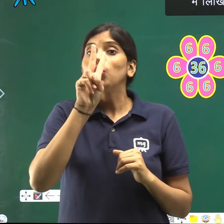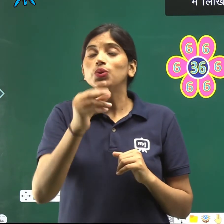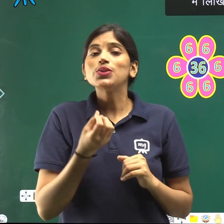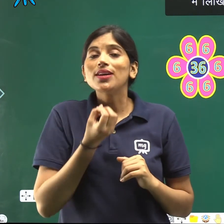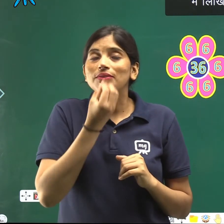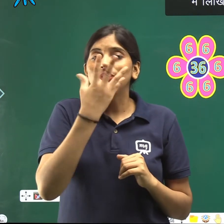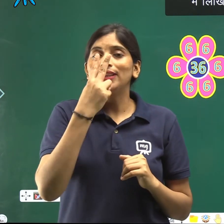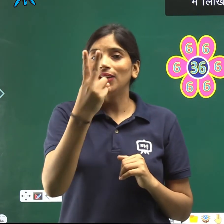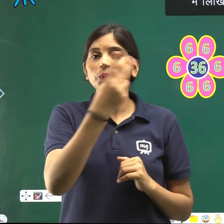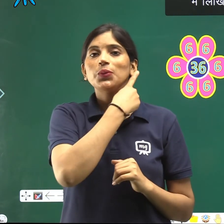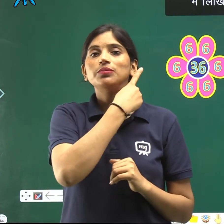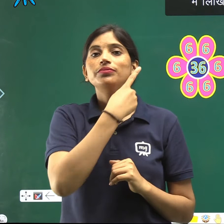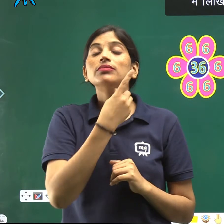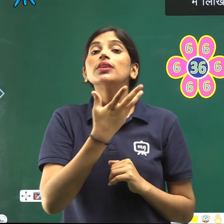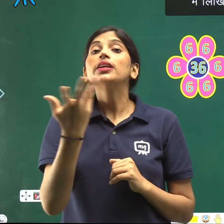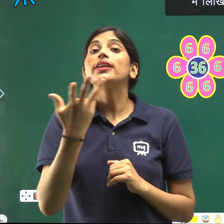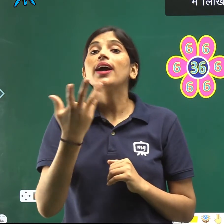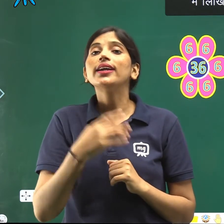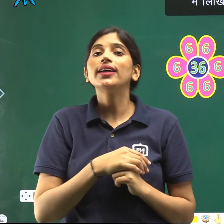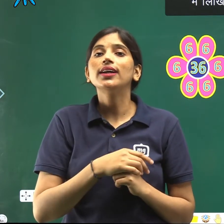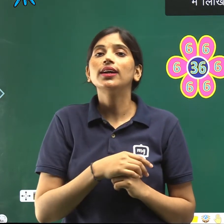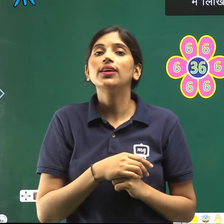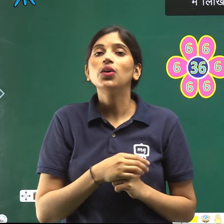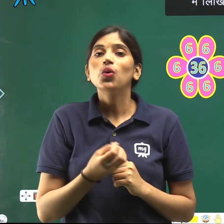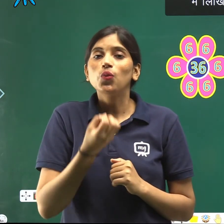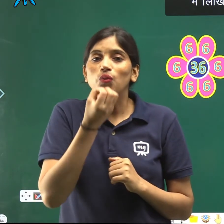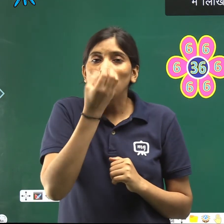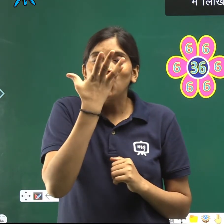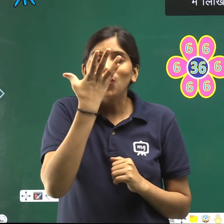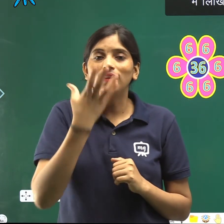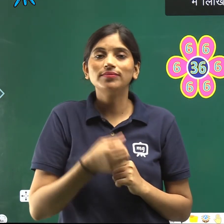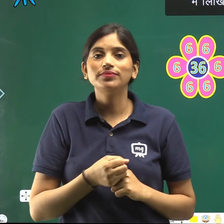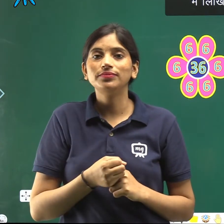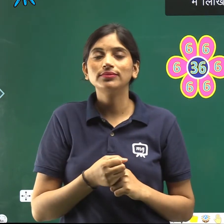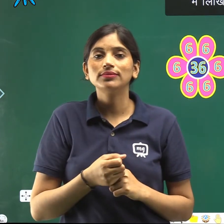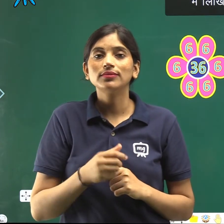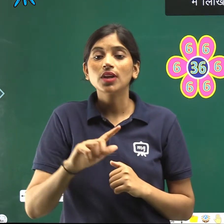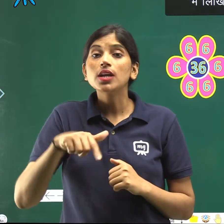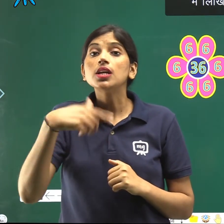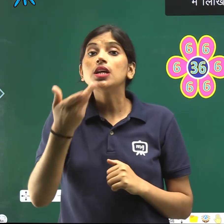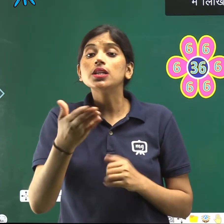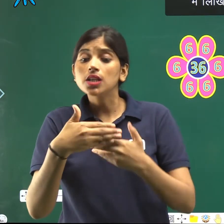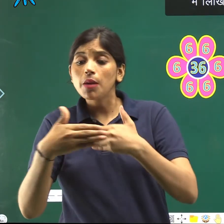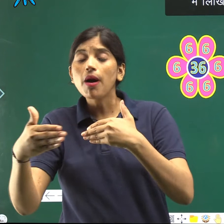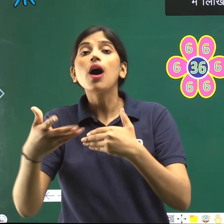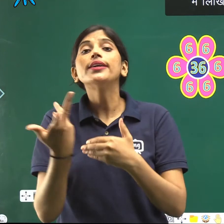देखो, क्या है ये? फूल। इसके बाहर क्या